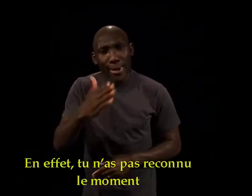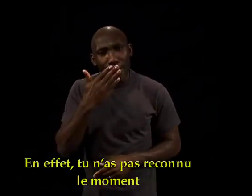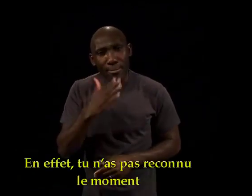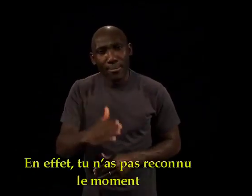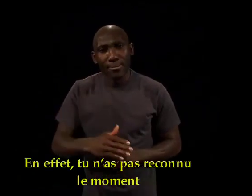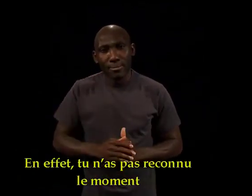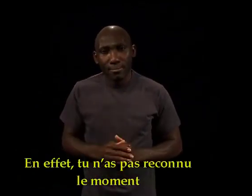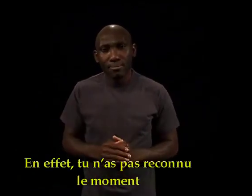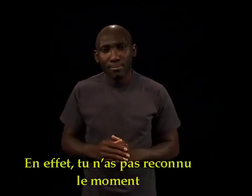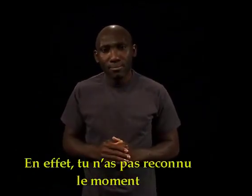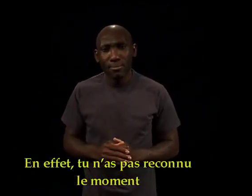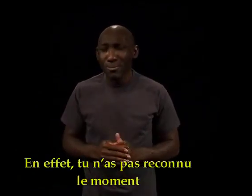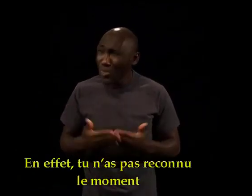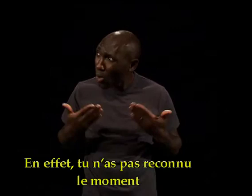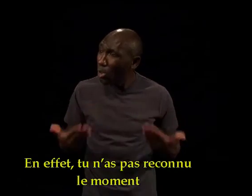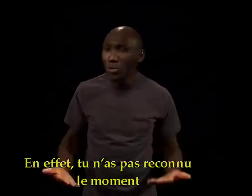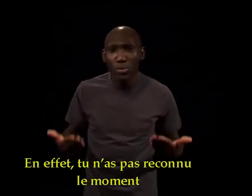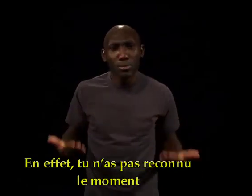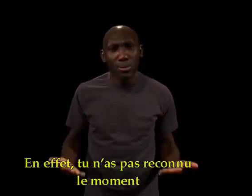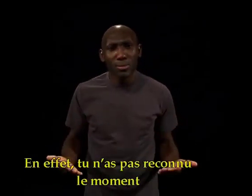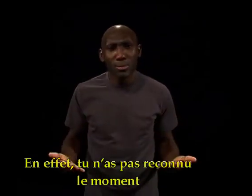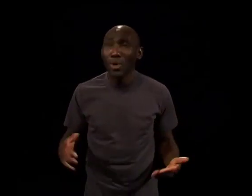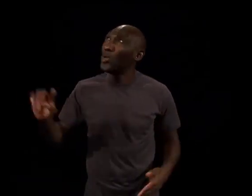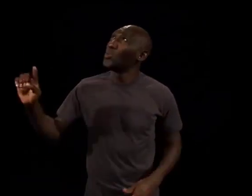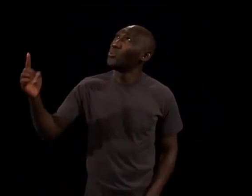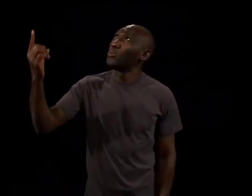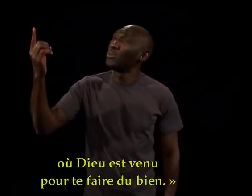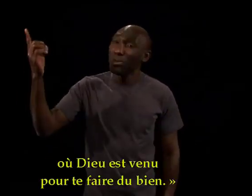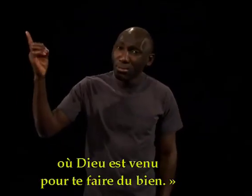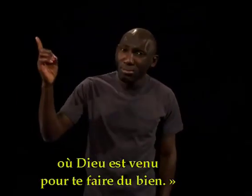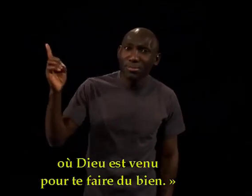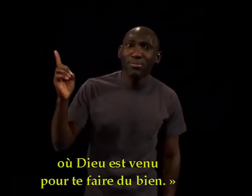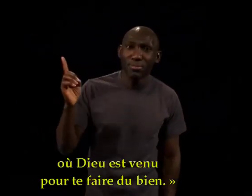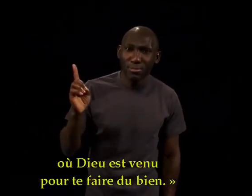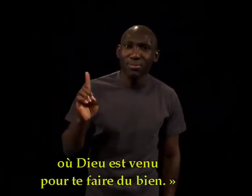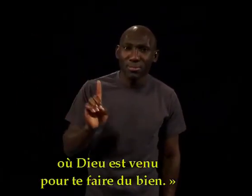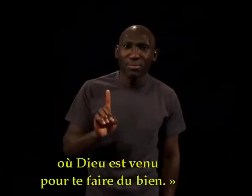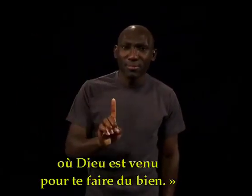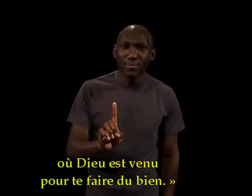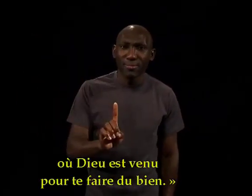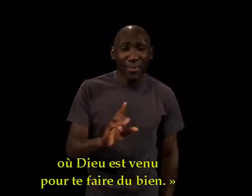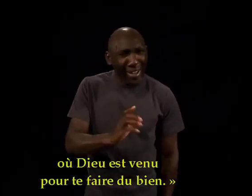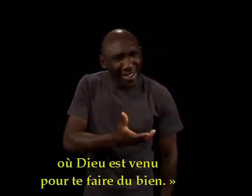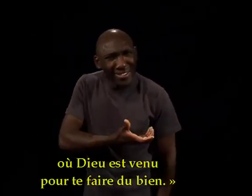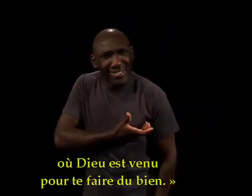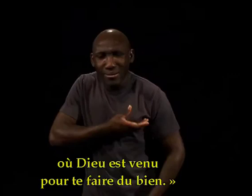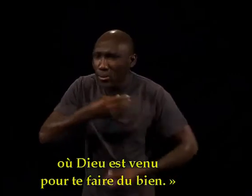En effet, tu n'as pas reconnu le moment où Dieu est venu pour te faire du bien.